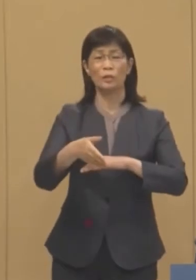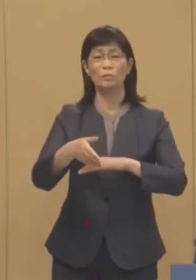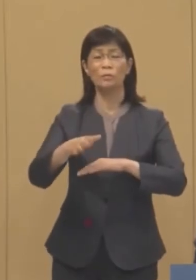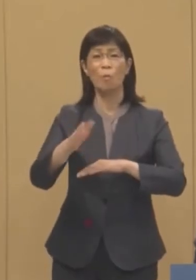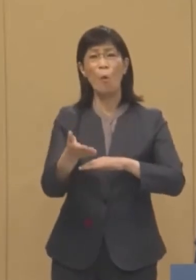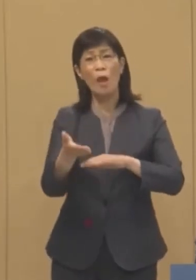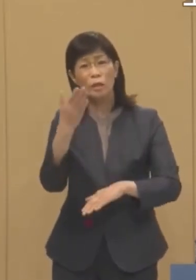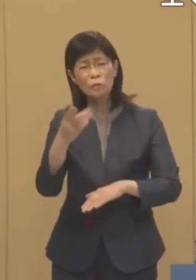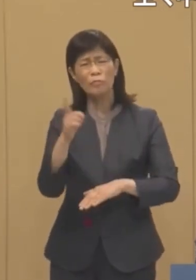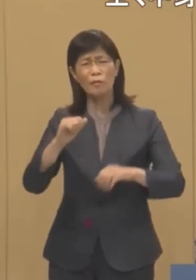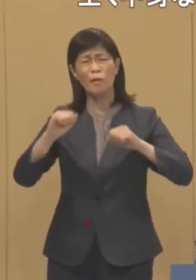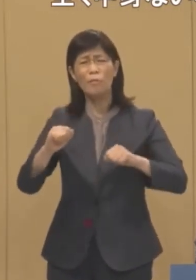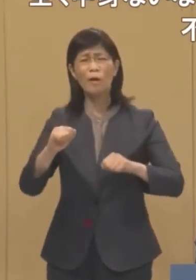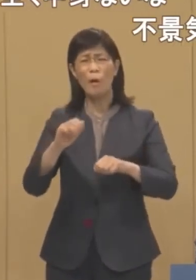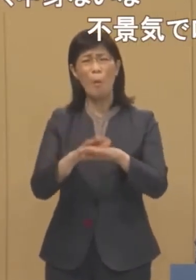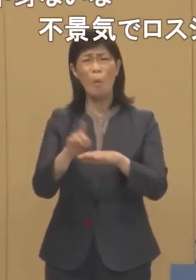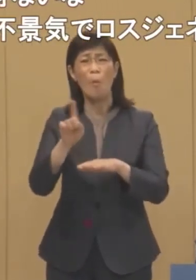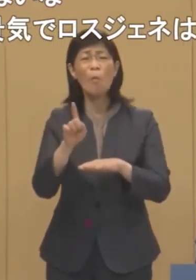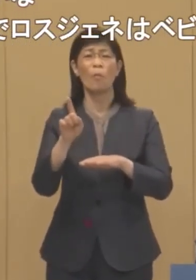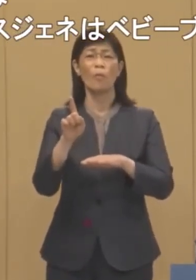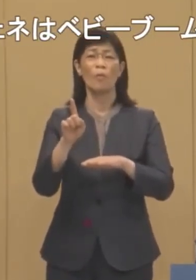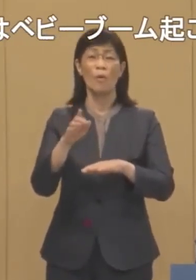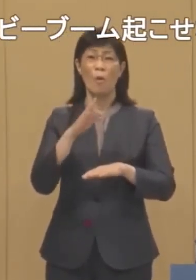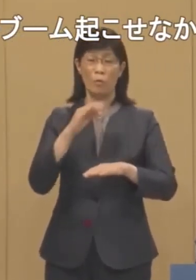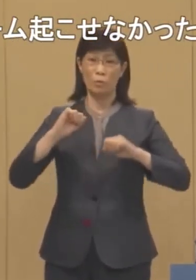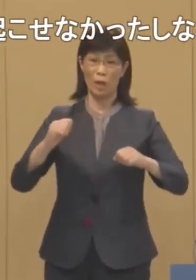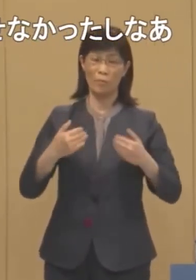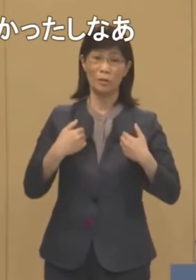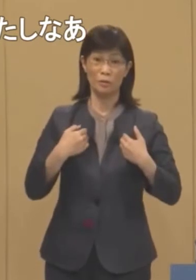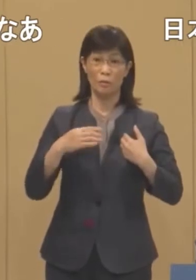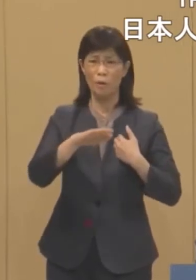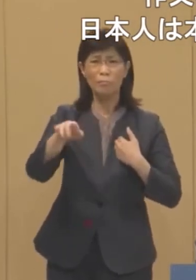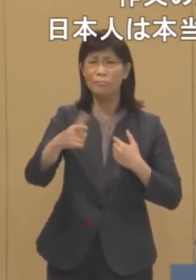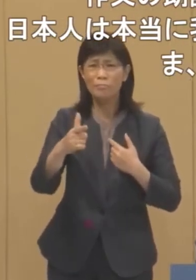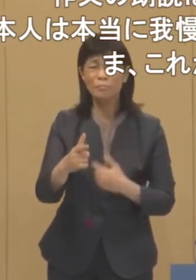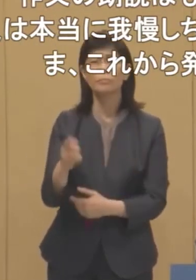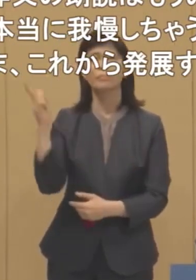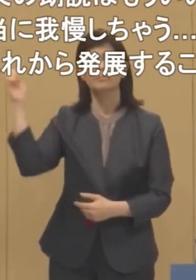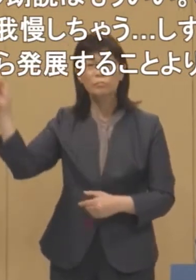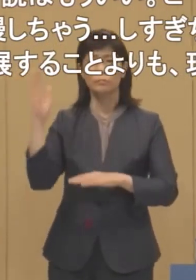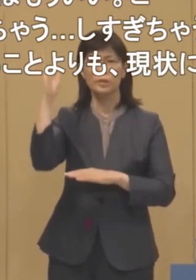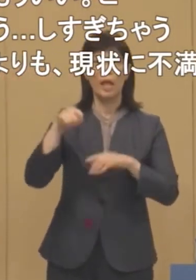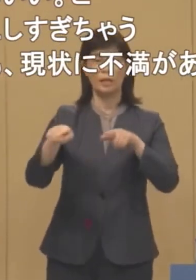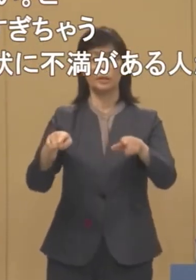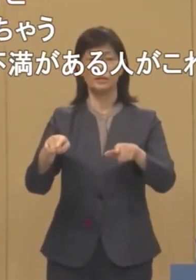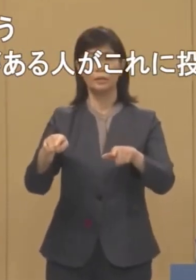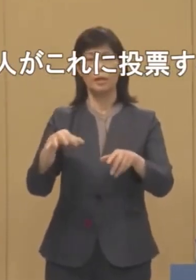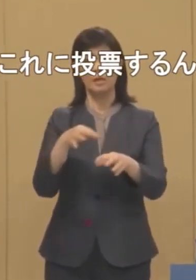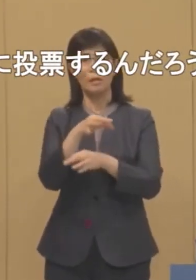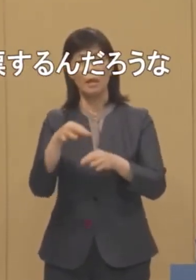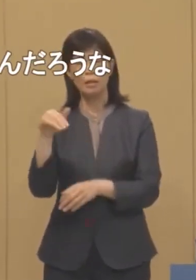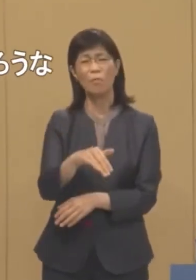これ以上何を頑張れって言うんですか本当に頑張るべきは政治じゃないですか経済危機